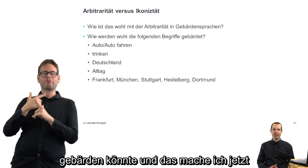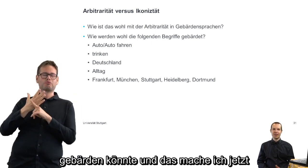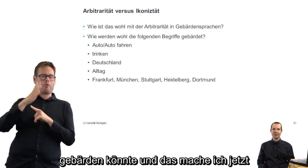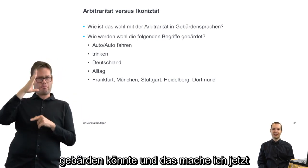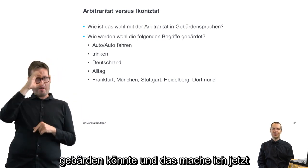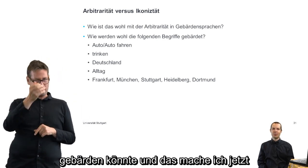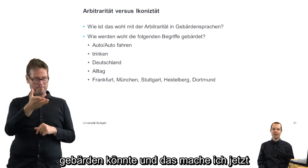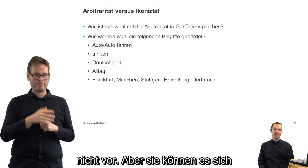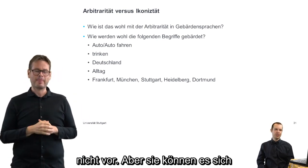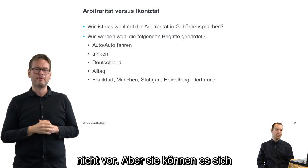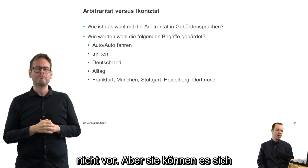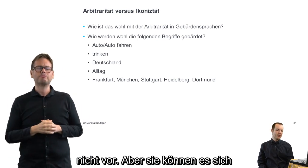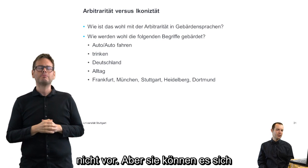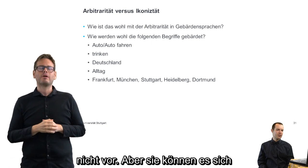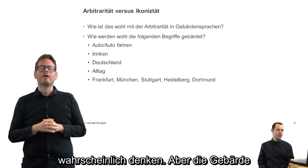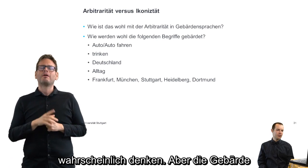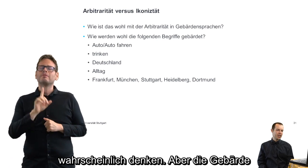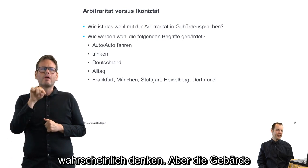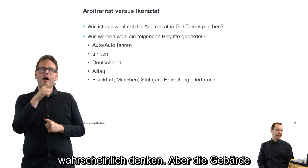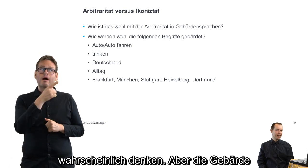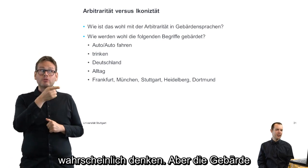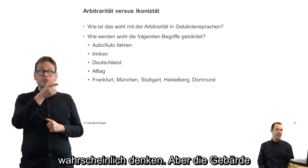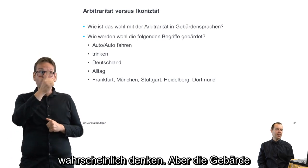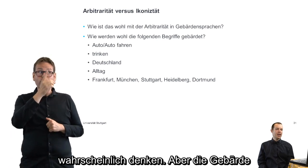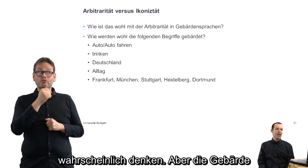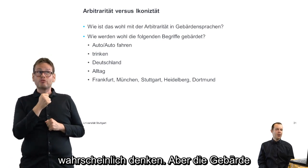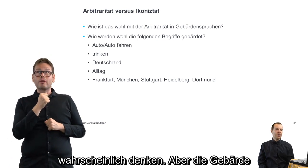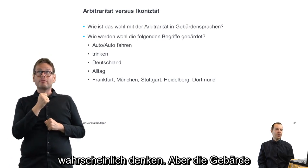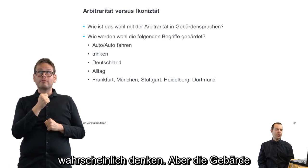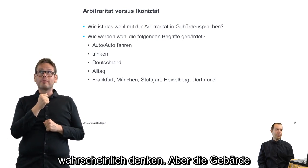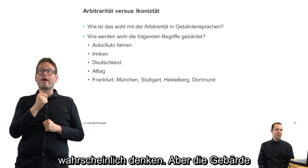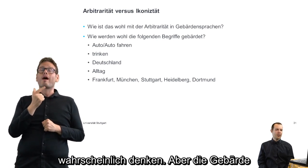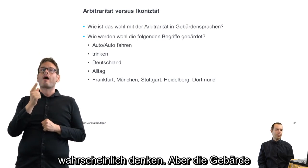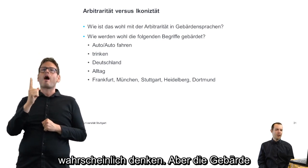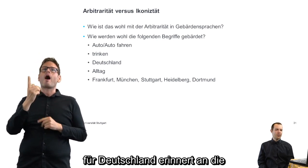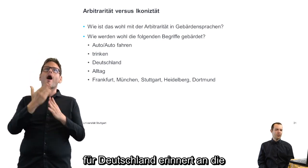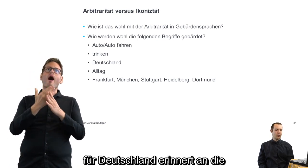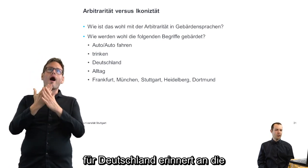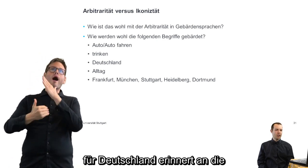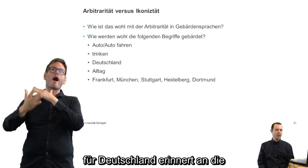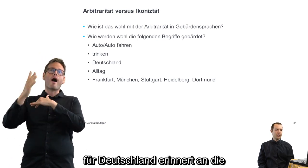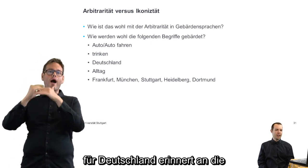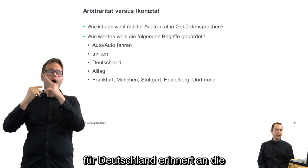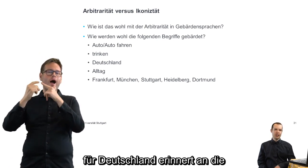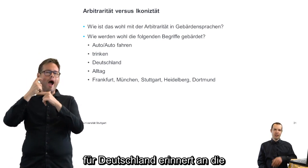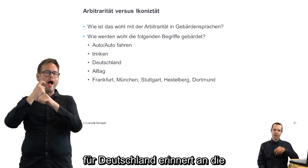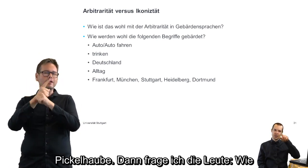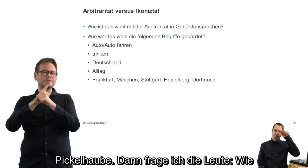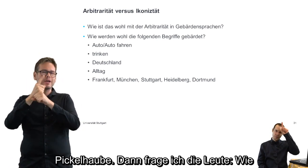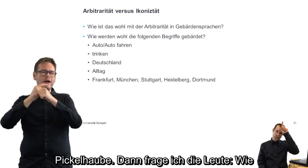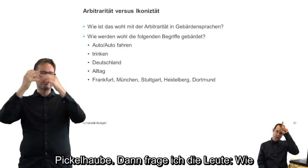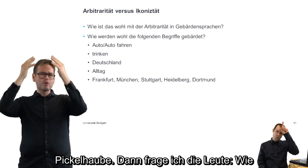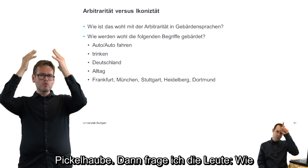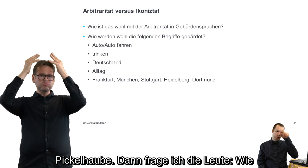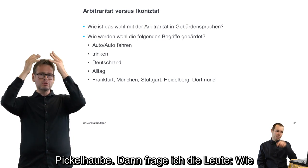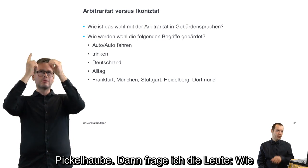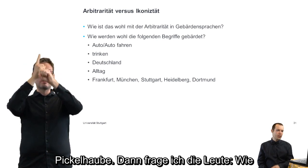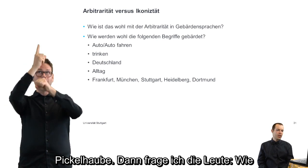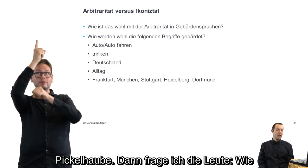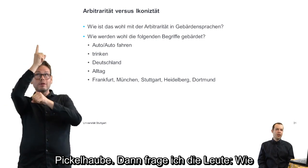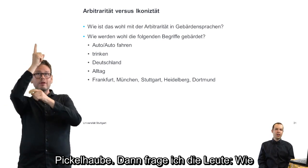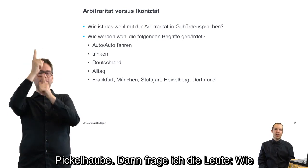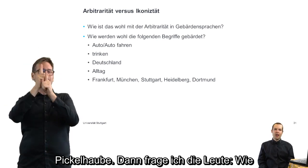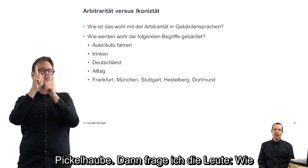könnte. Das frage ich jetzt nicht vor, aber Sie können sich das wahrscheinlich denken. Aber die Gebärde für Deutschland erinnert an die Pickelhaube.